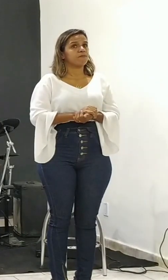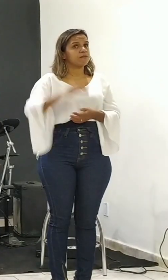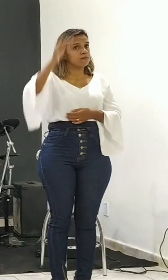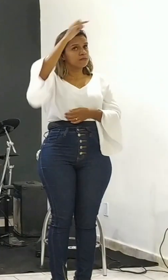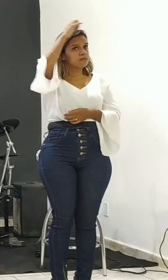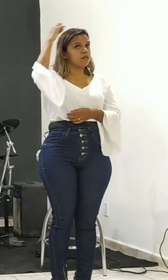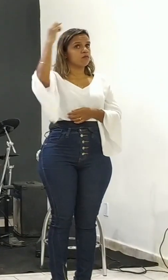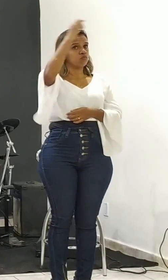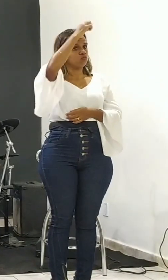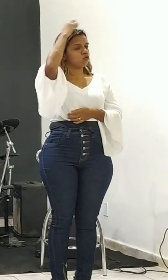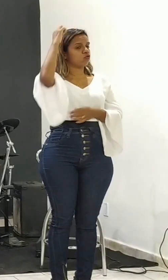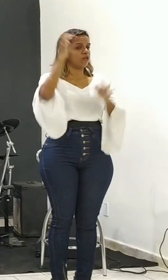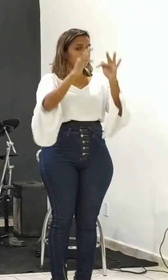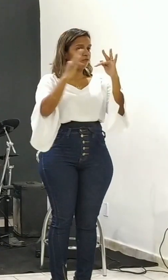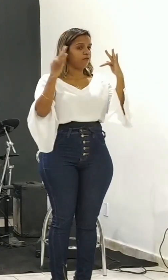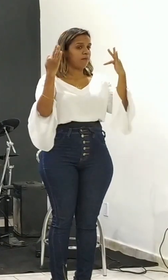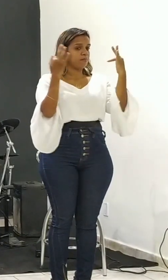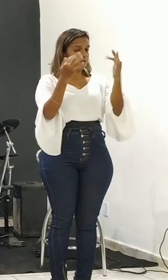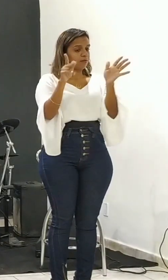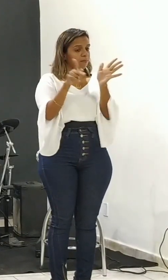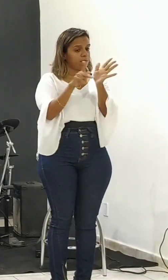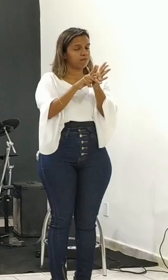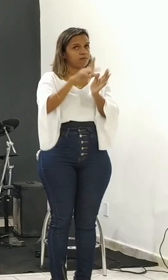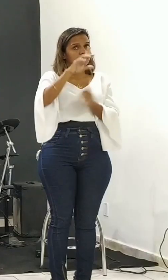e da família de Deus,